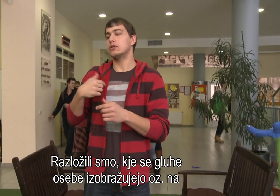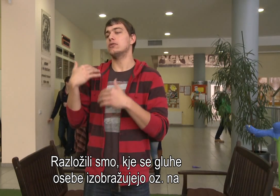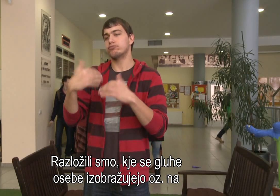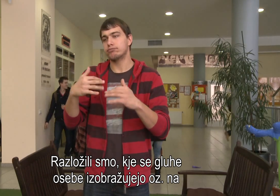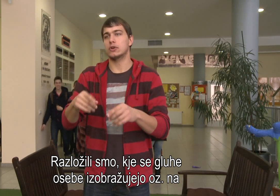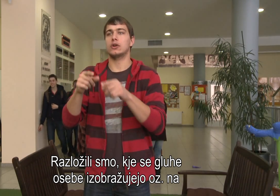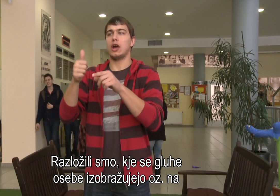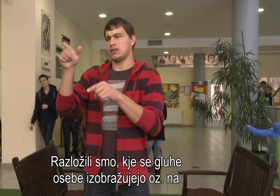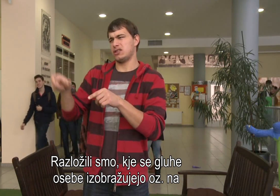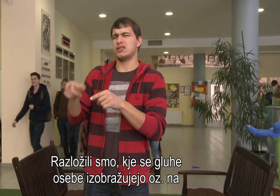Gluhe osebe,